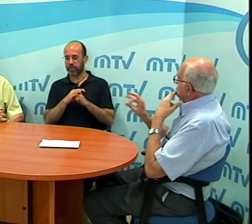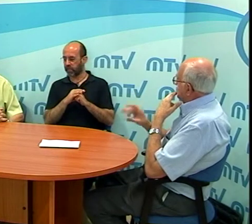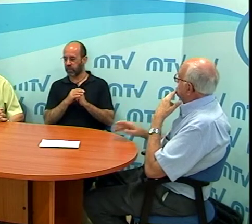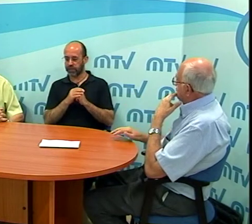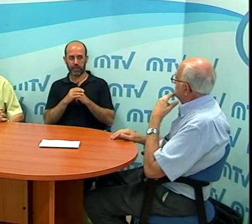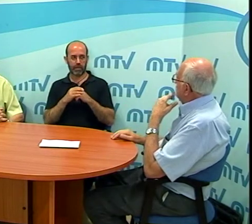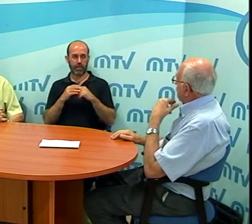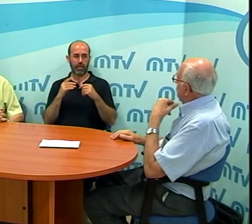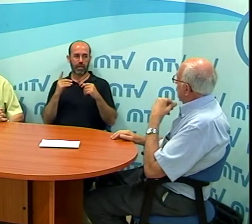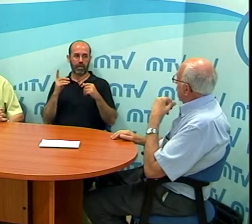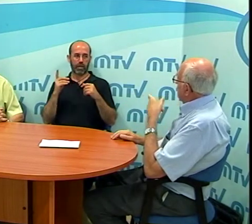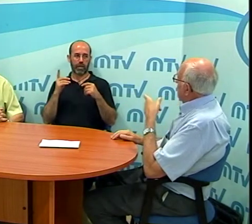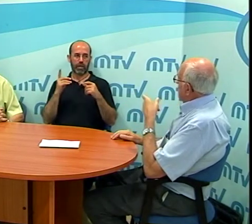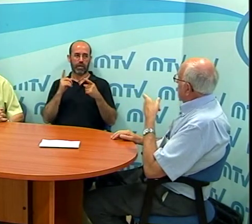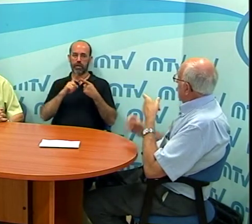Voy a explicar yo algo más también.